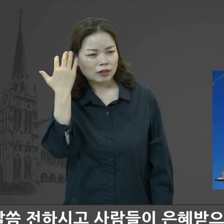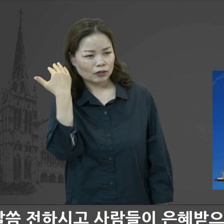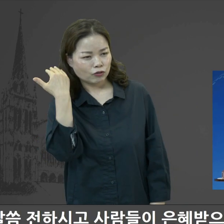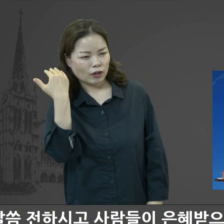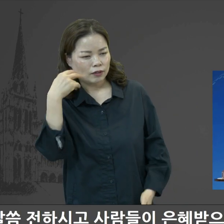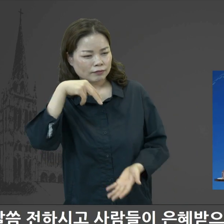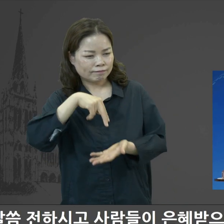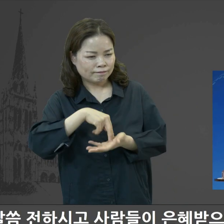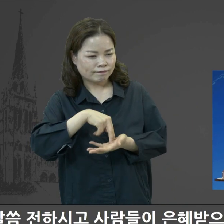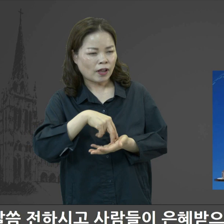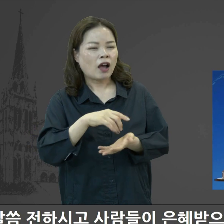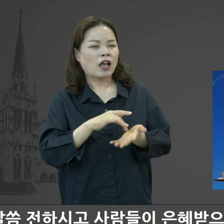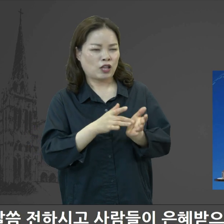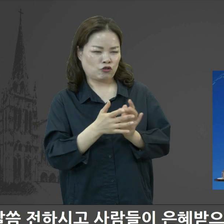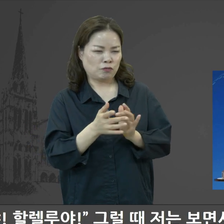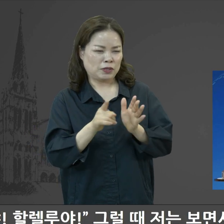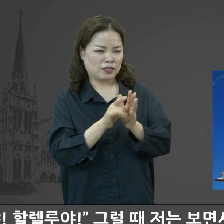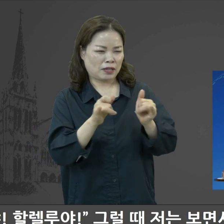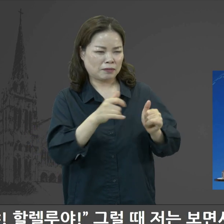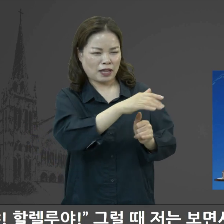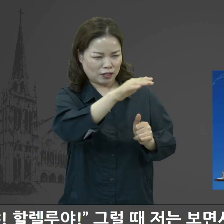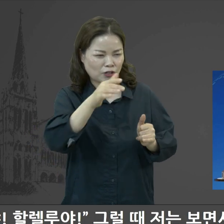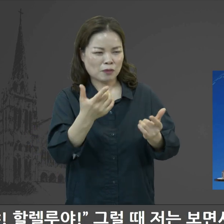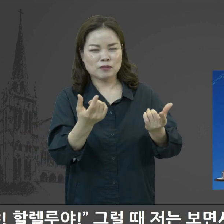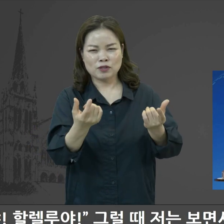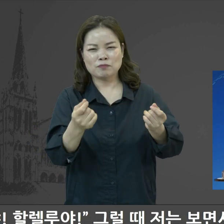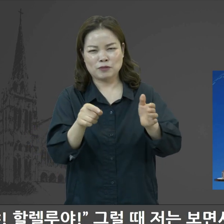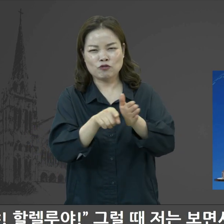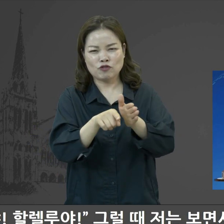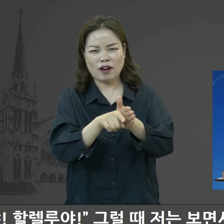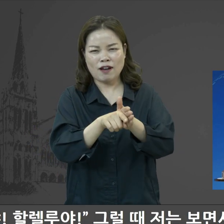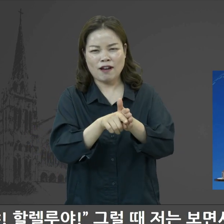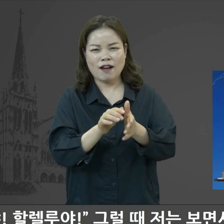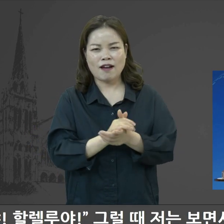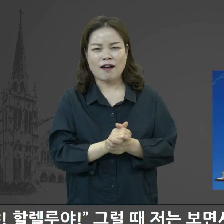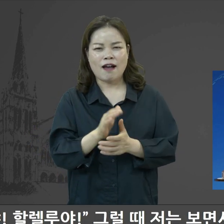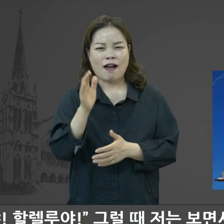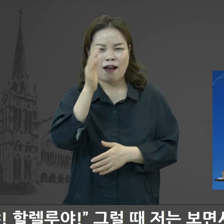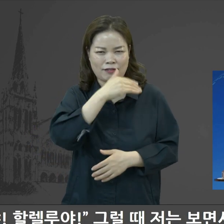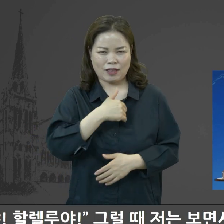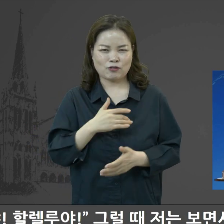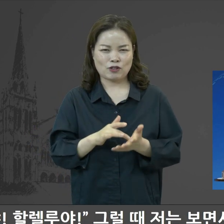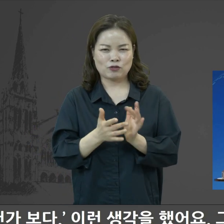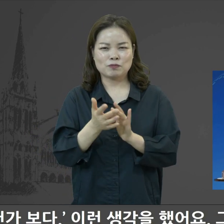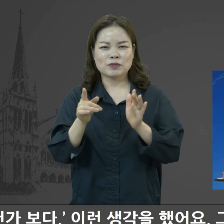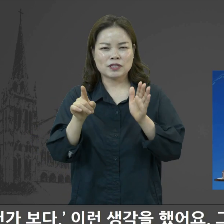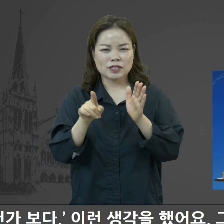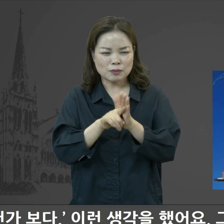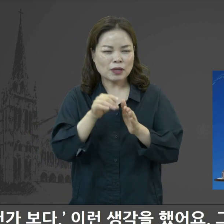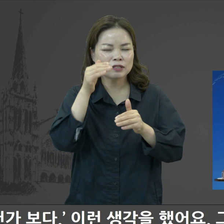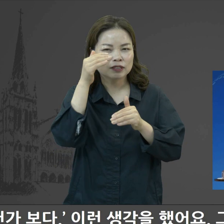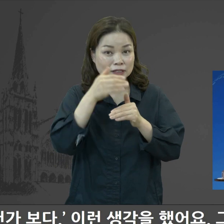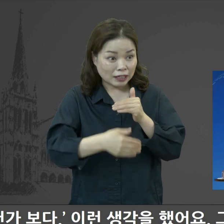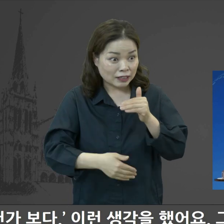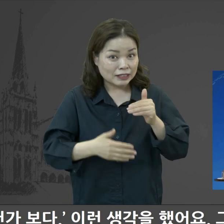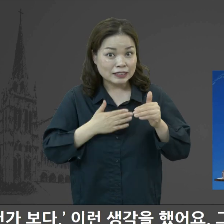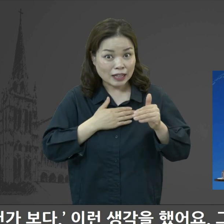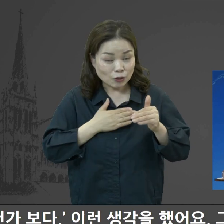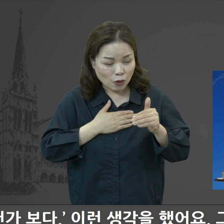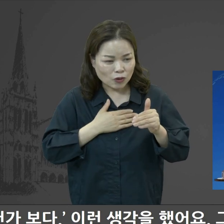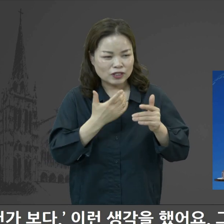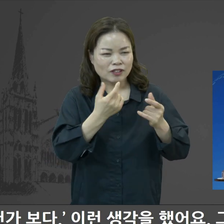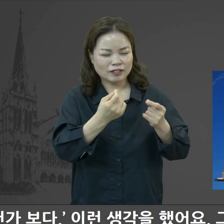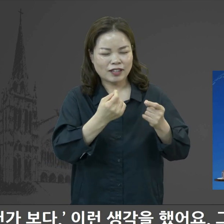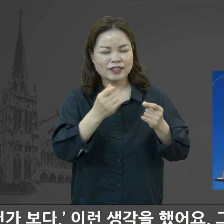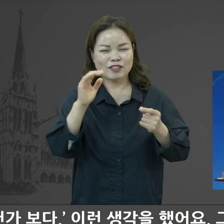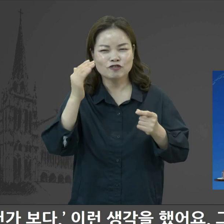뒤에서 아 예수님은 이렇게 믿는 건가 보다 이런 생각을 했어요. 그래서 아 나도 예수 믿으면 이런 식으로 나도 이렇게 해야